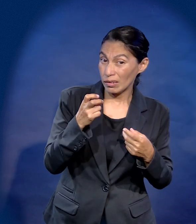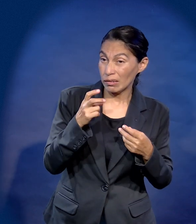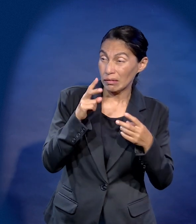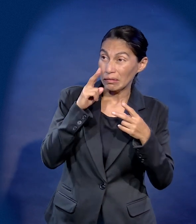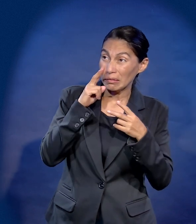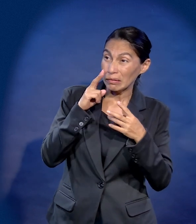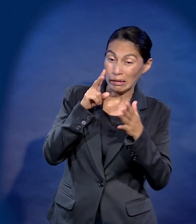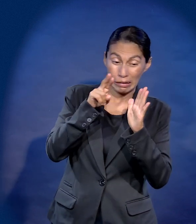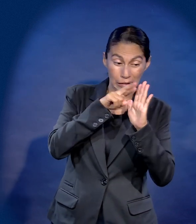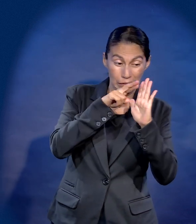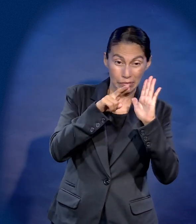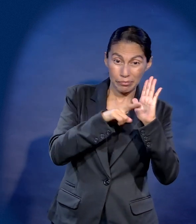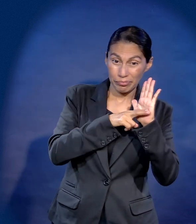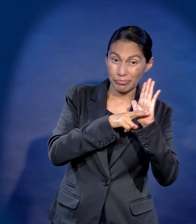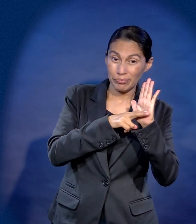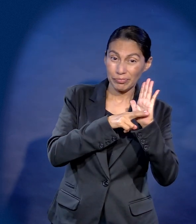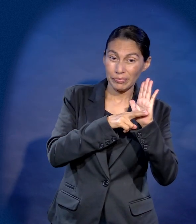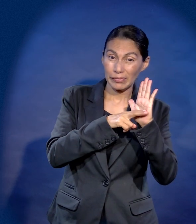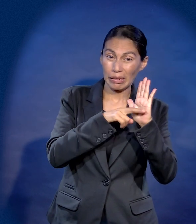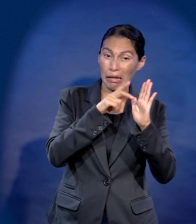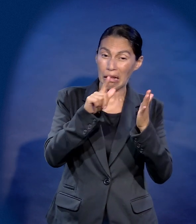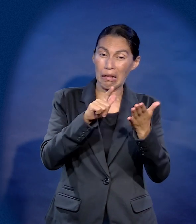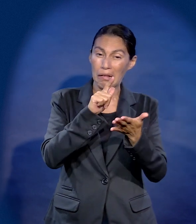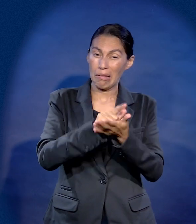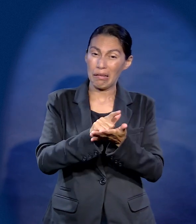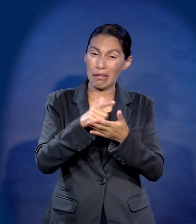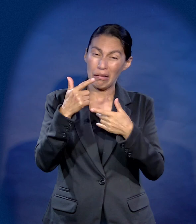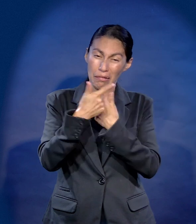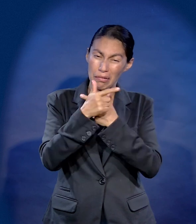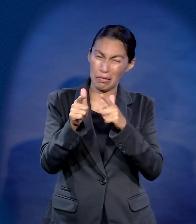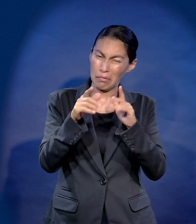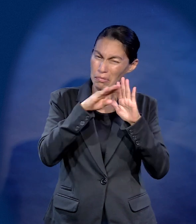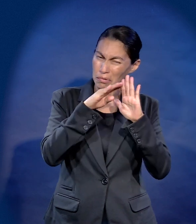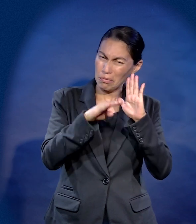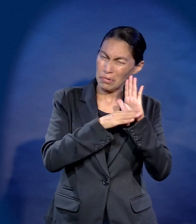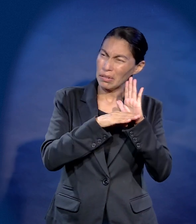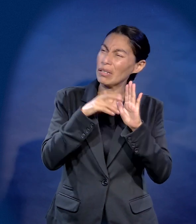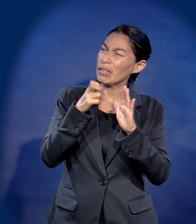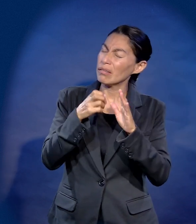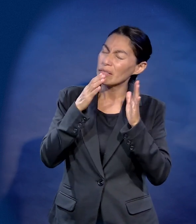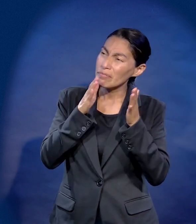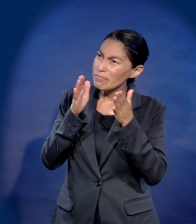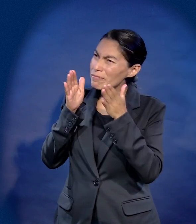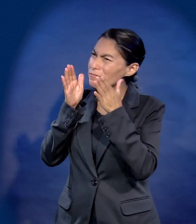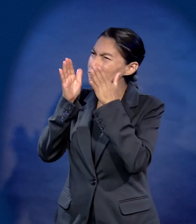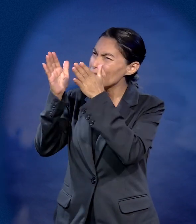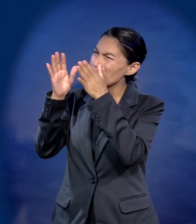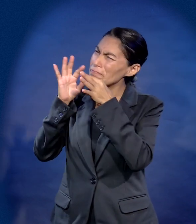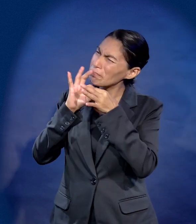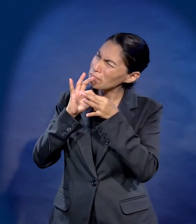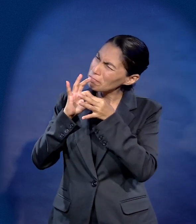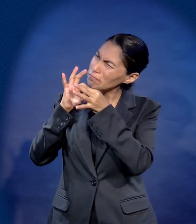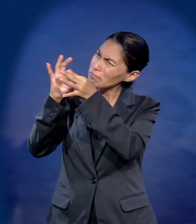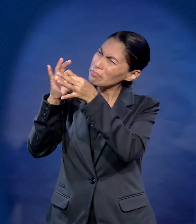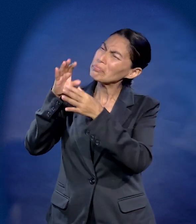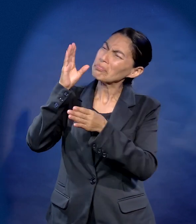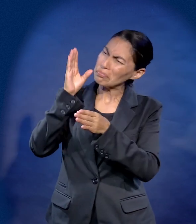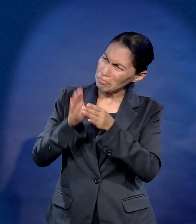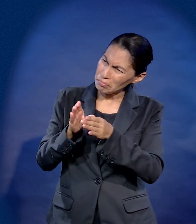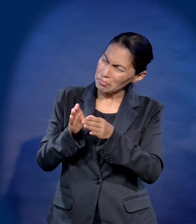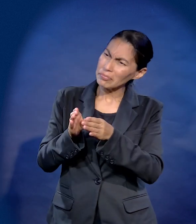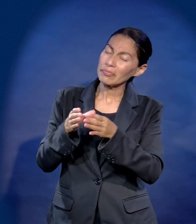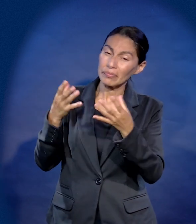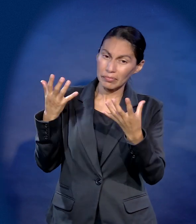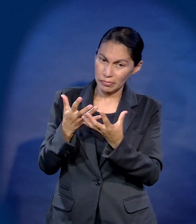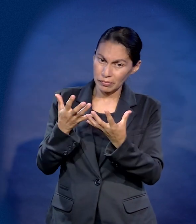Mas el que mira atentamente en la perfecta ley, la ley de la libertad, y persevera en ella, no siendo un oidor